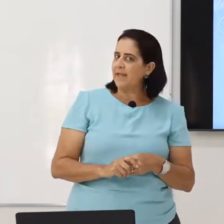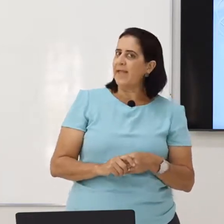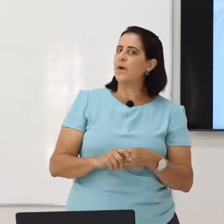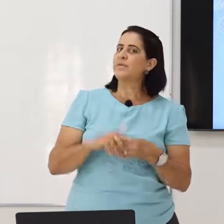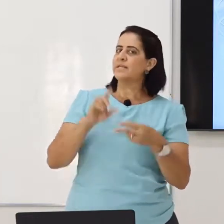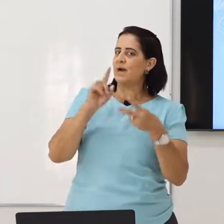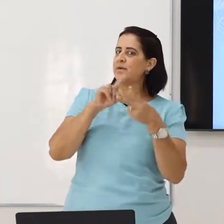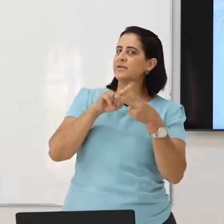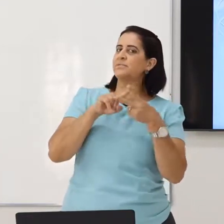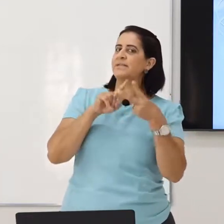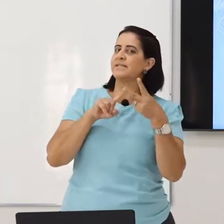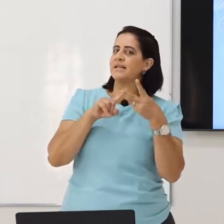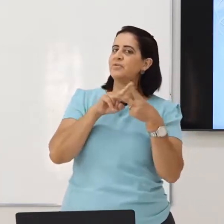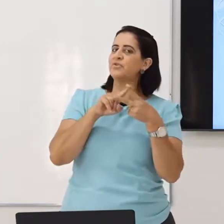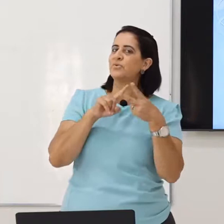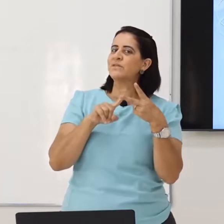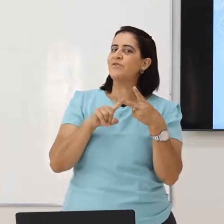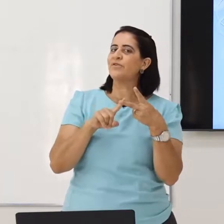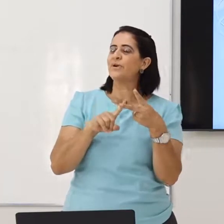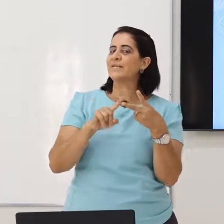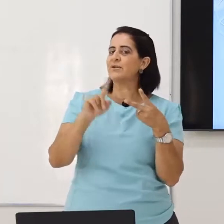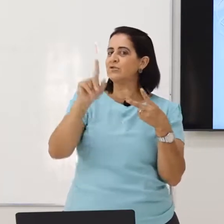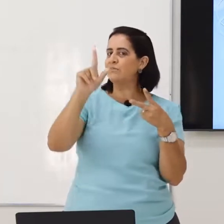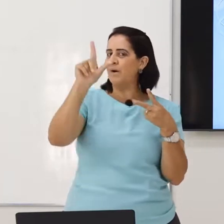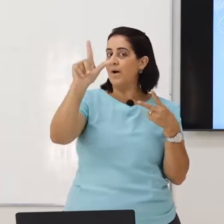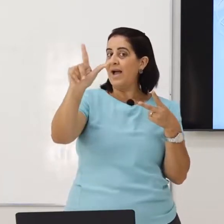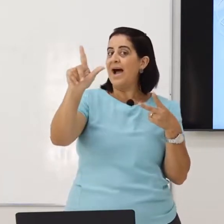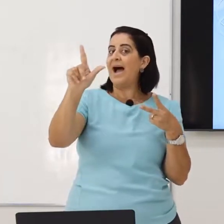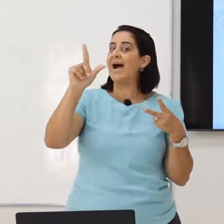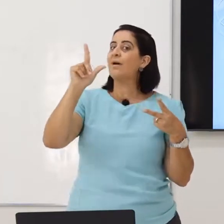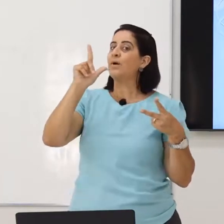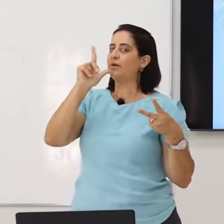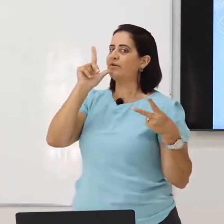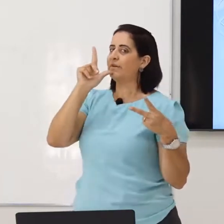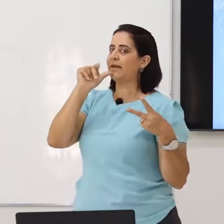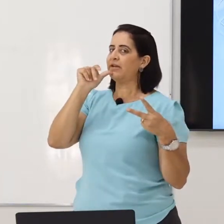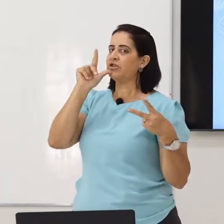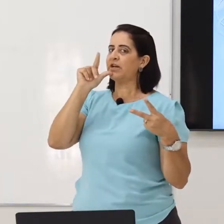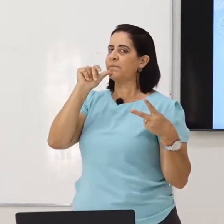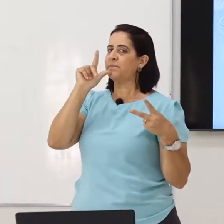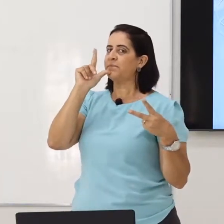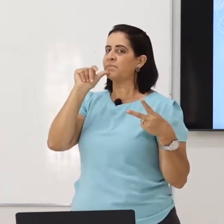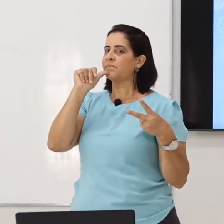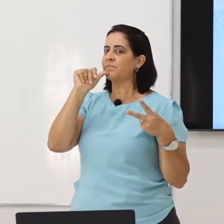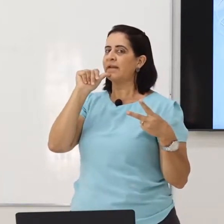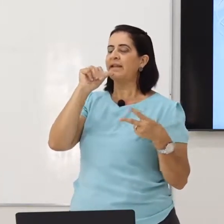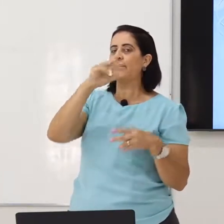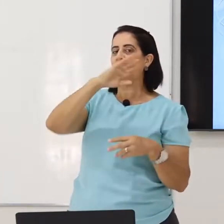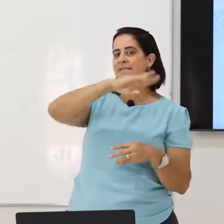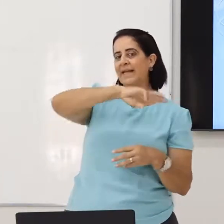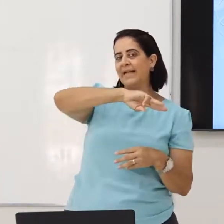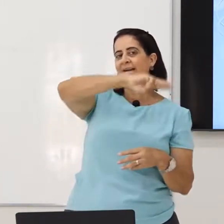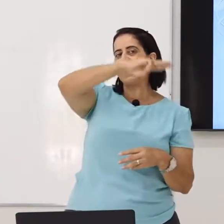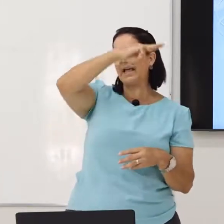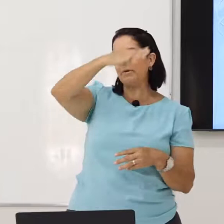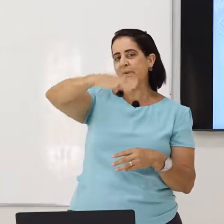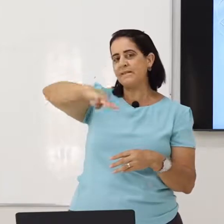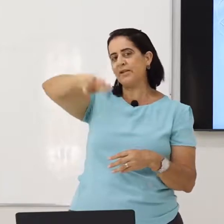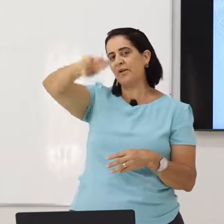é um sinal que nós precisamos de duas configurações de mão. Água novamente e depois a letra M passando aqui,